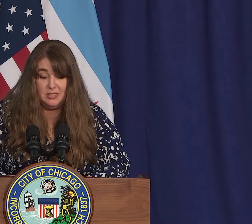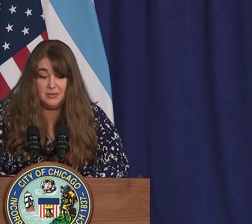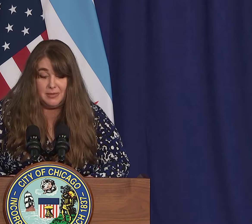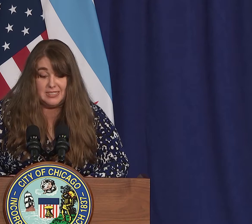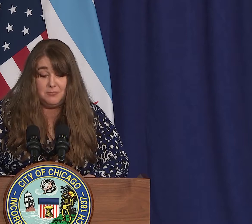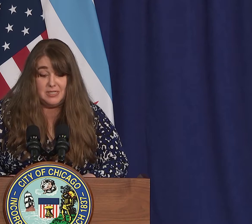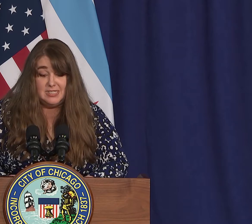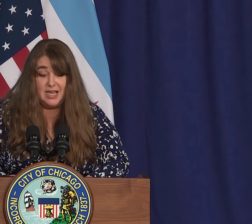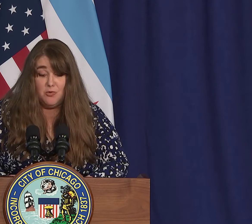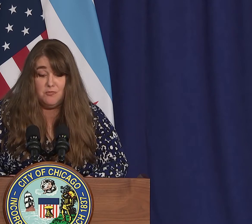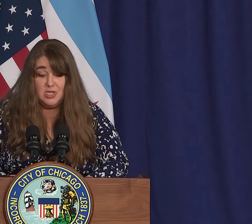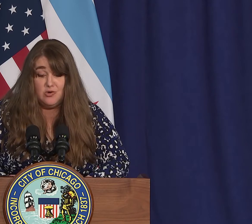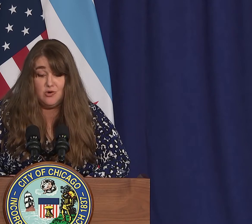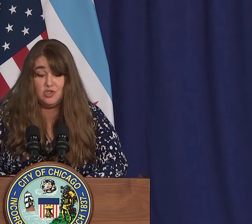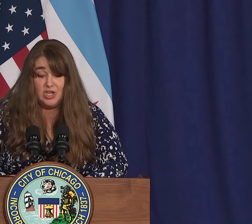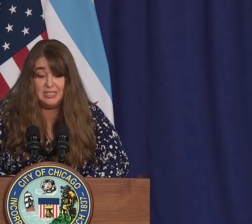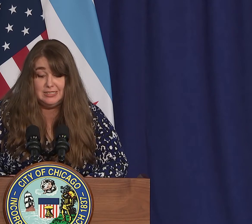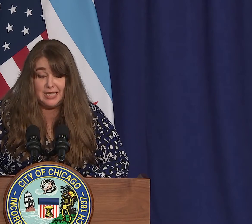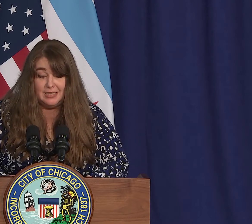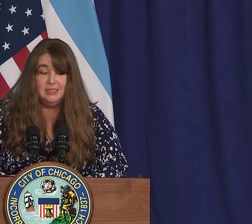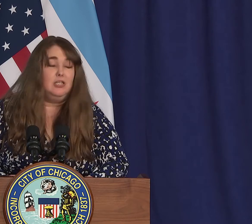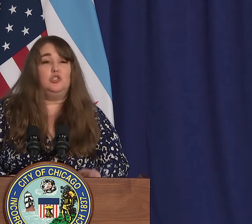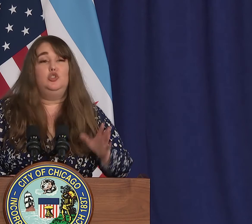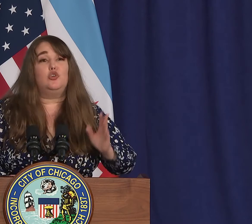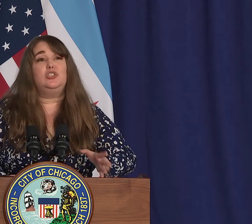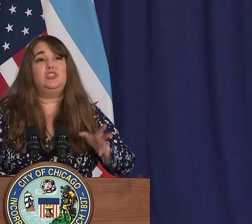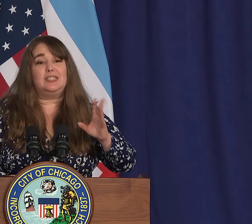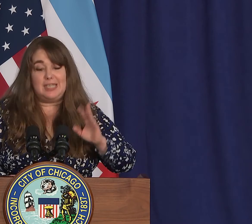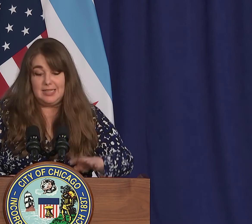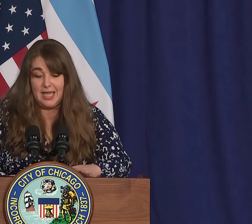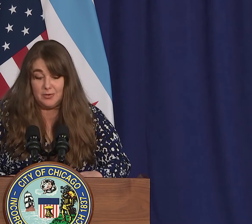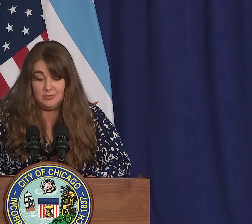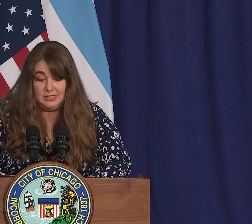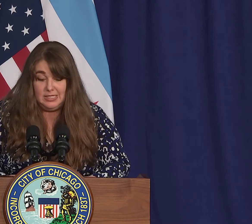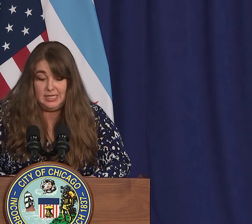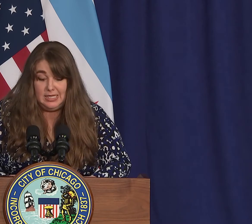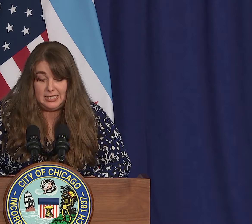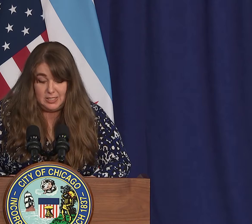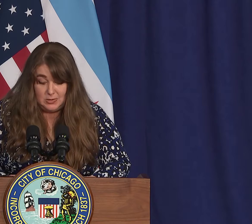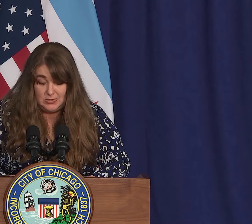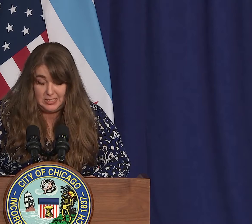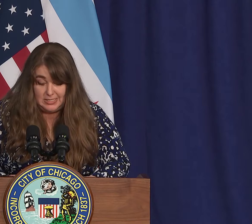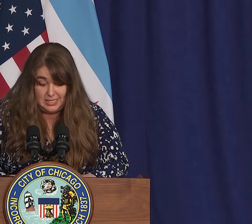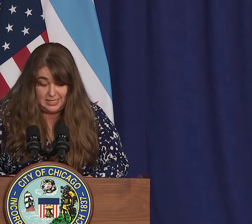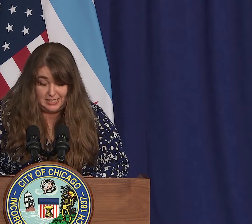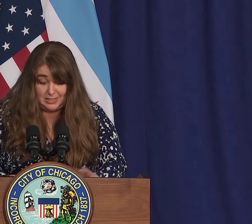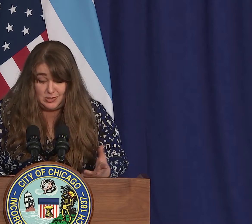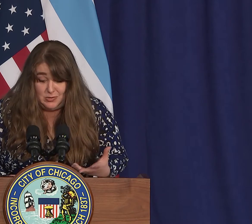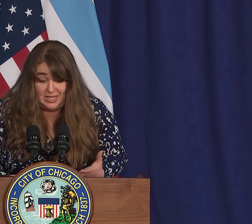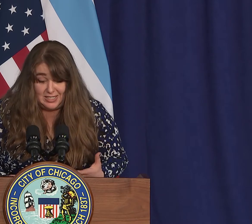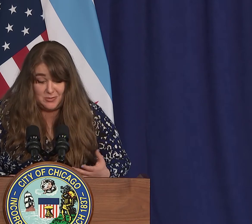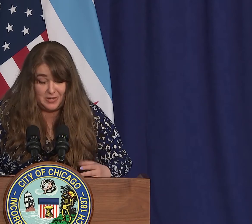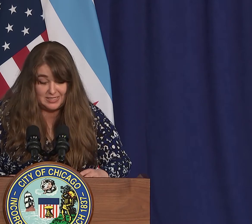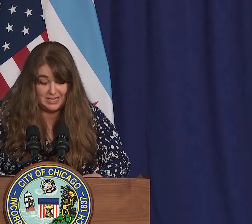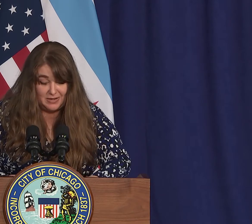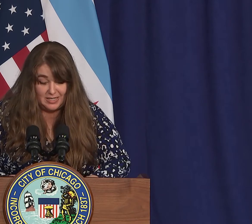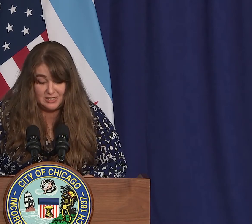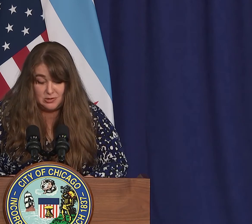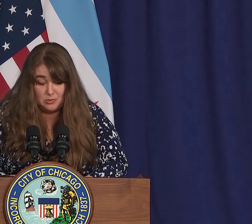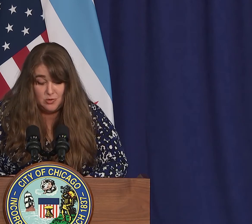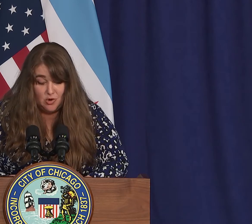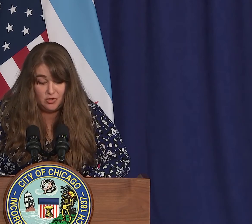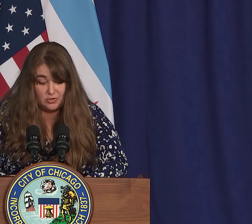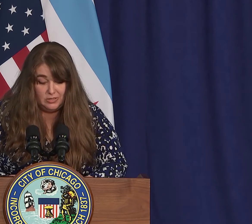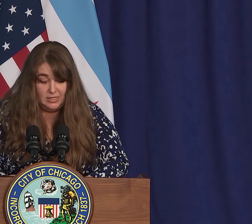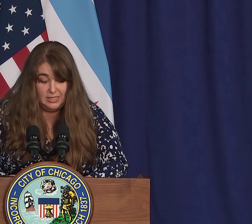Chicago. Para ser precisa, 1,080,000 dosis ya se han dado. Y entonces eso es una razón para celebrar,